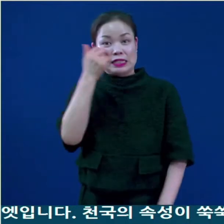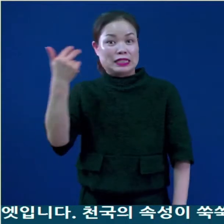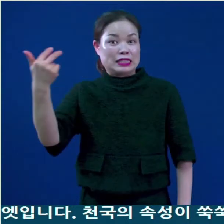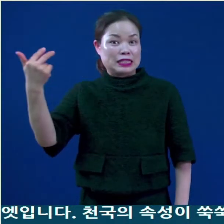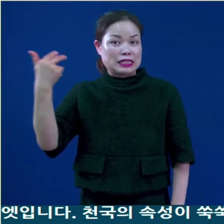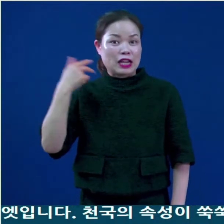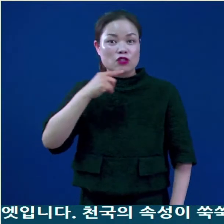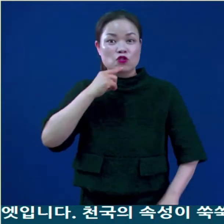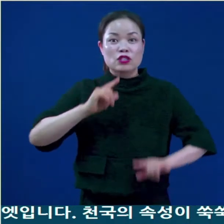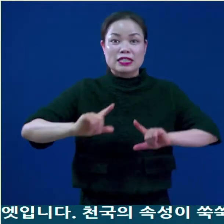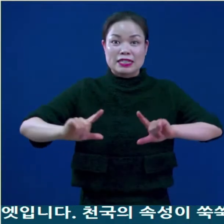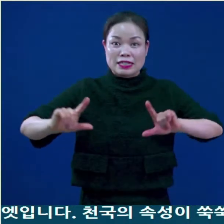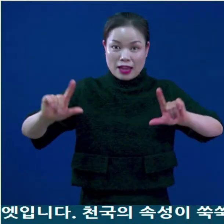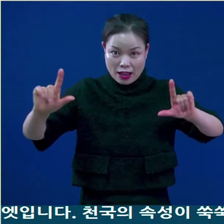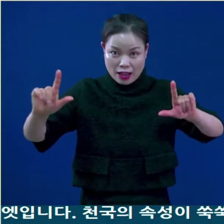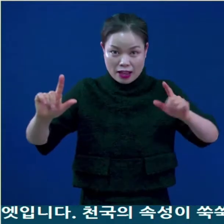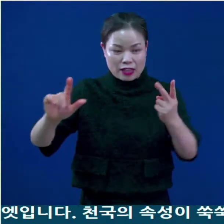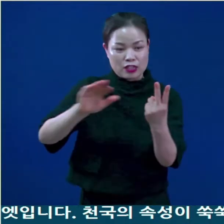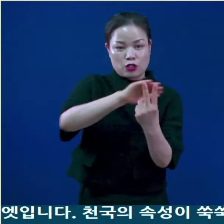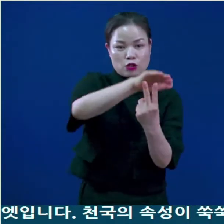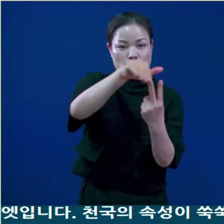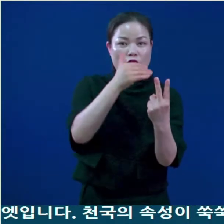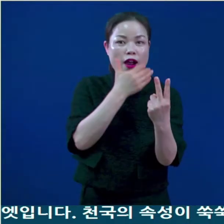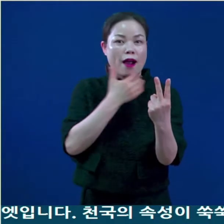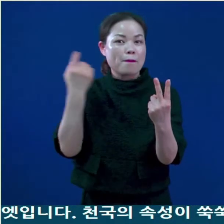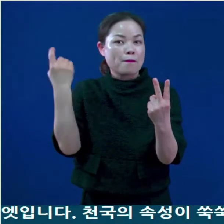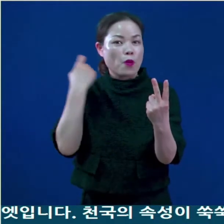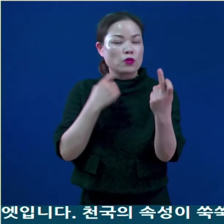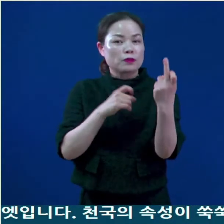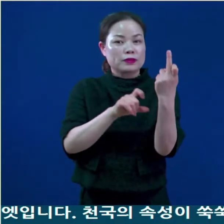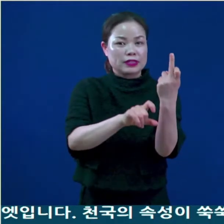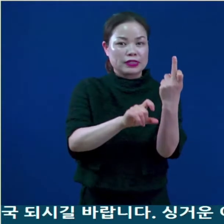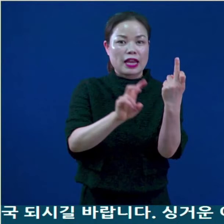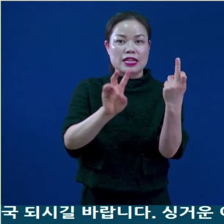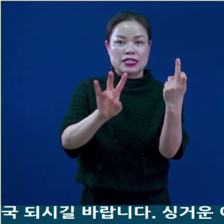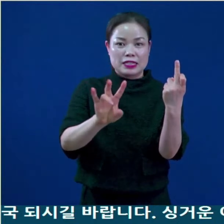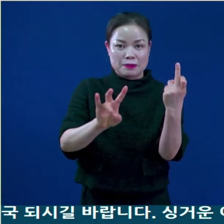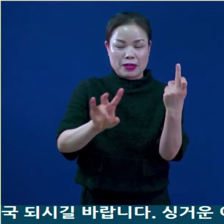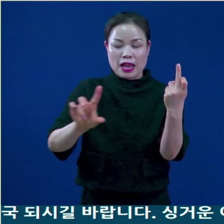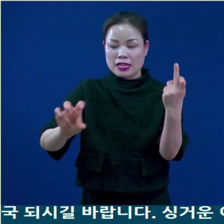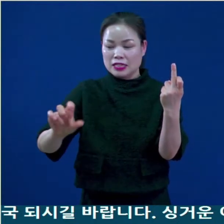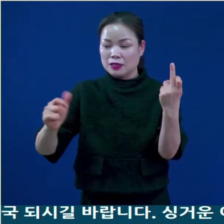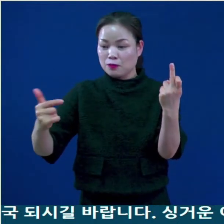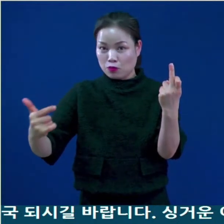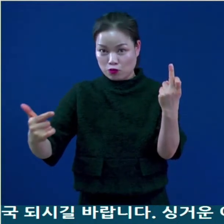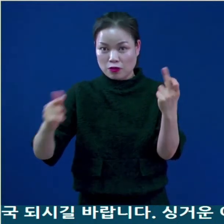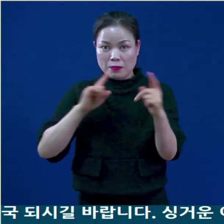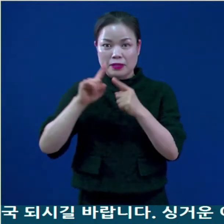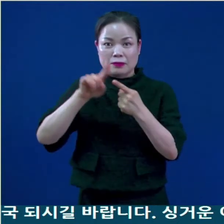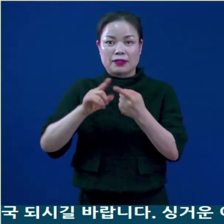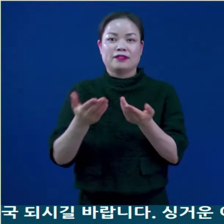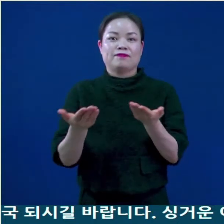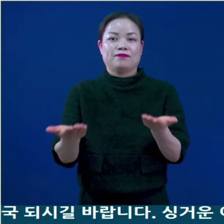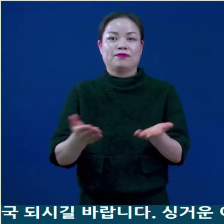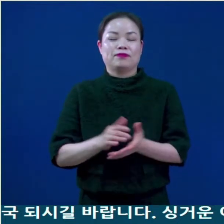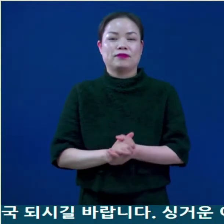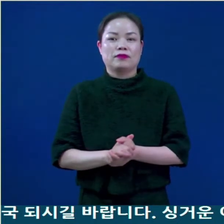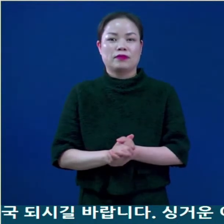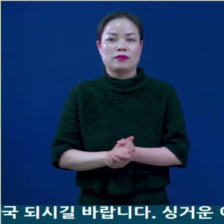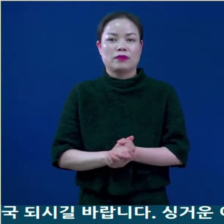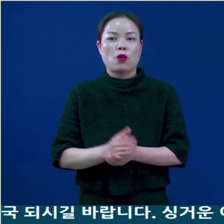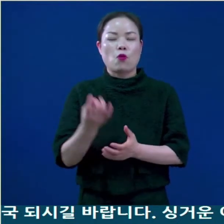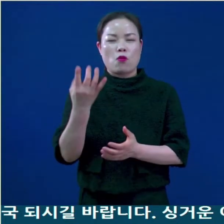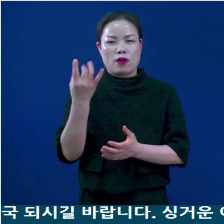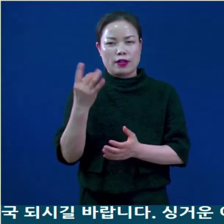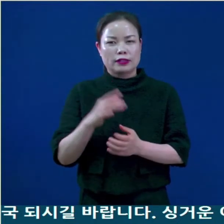지난 주일날 요한복음 12장 24절부터 26절까지 다루었습니다. 원래